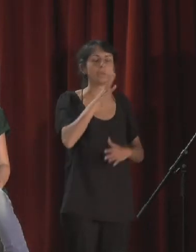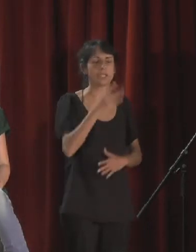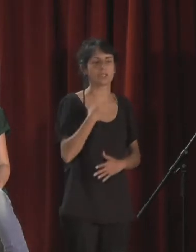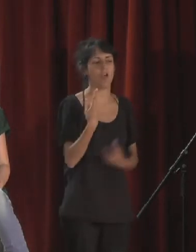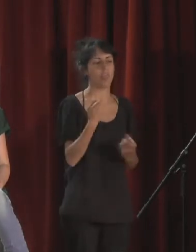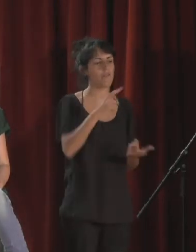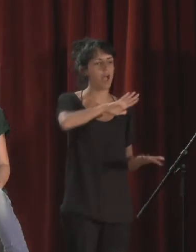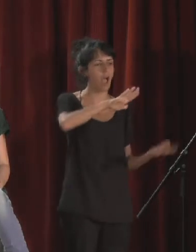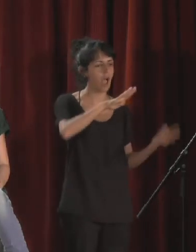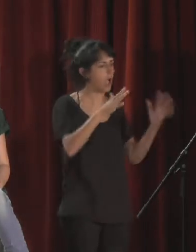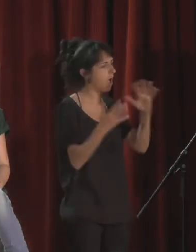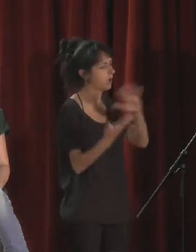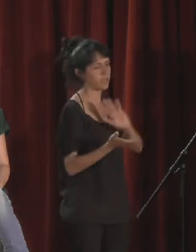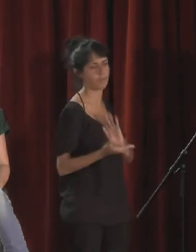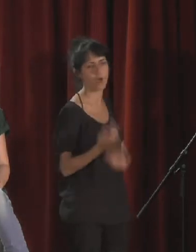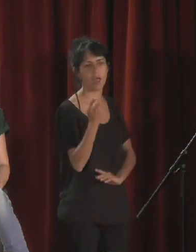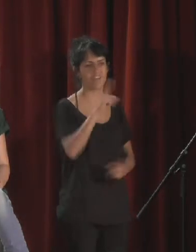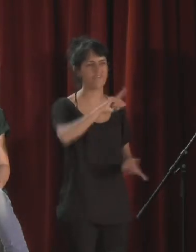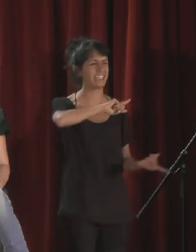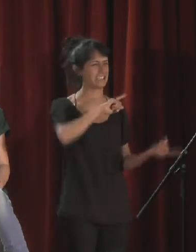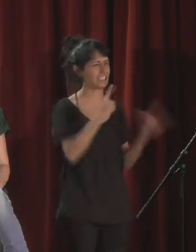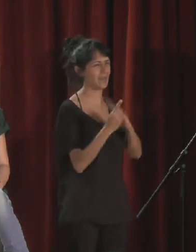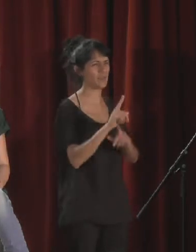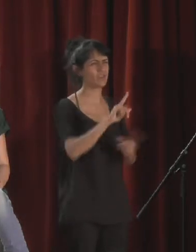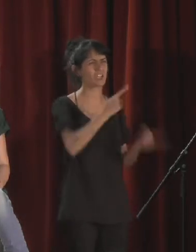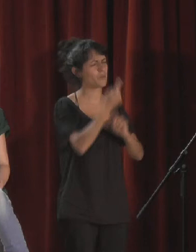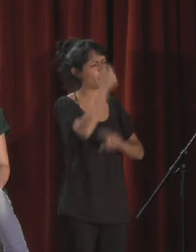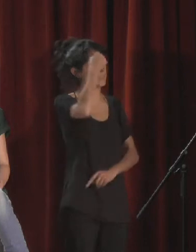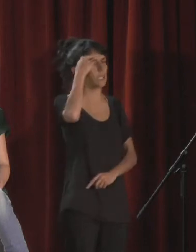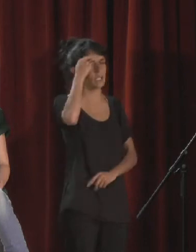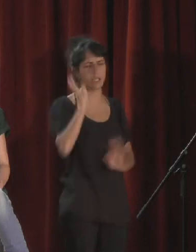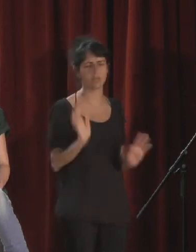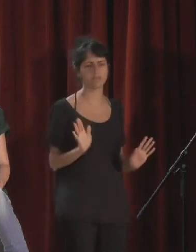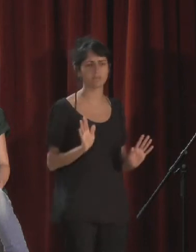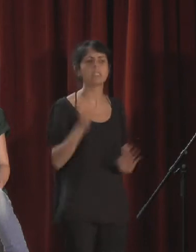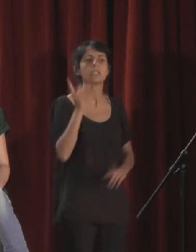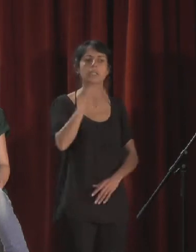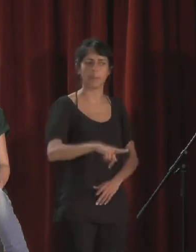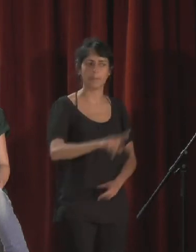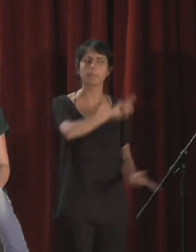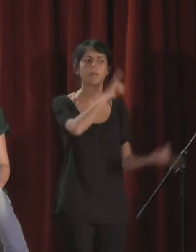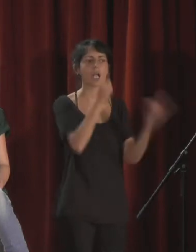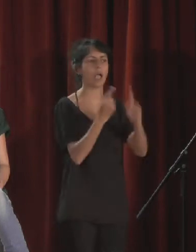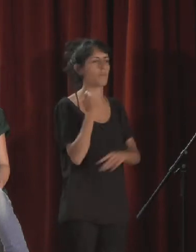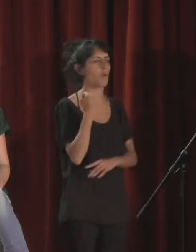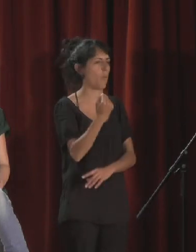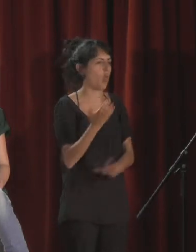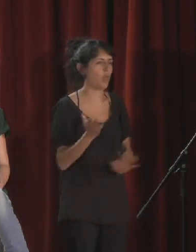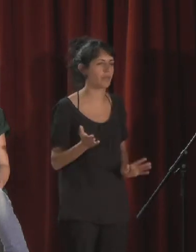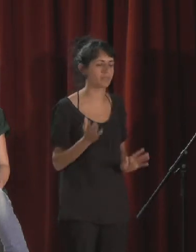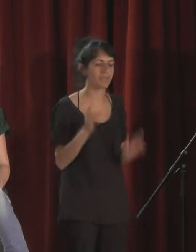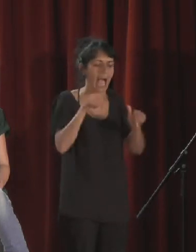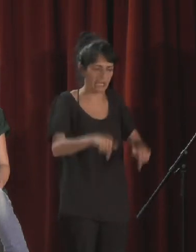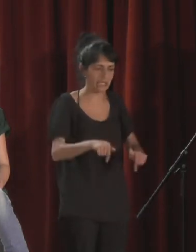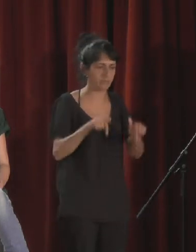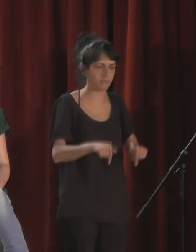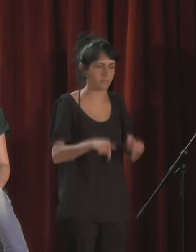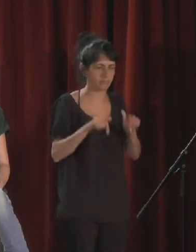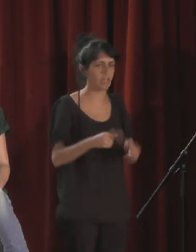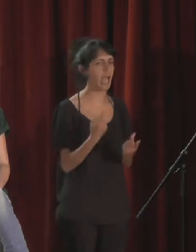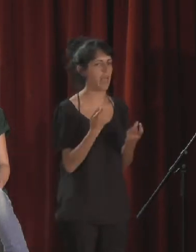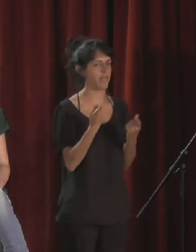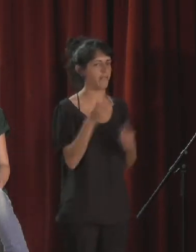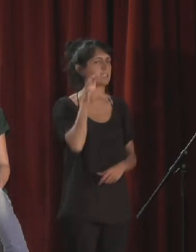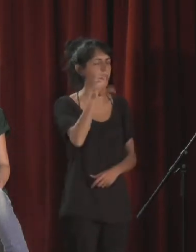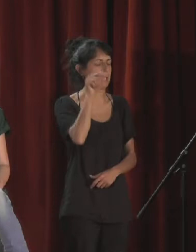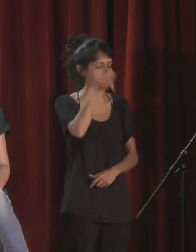tamén é preciso un cambio de mentalidade e un cambio de poder neste país. Pero o cambio